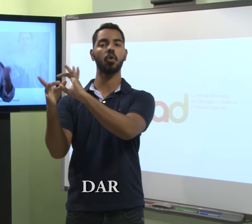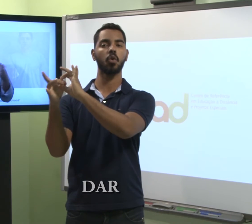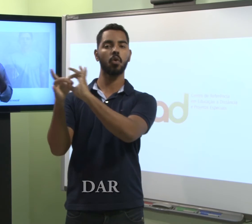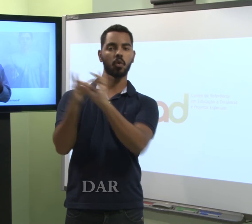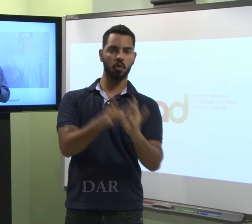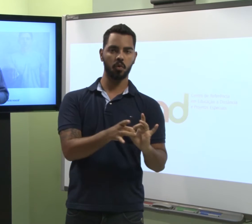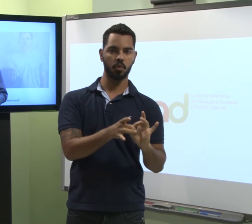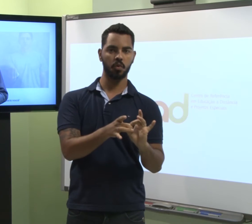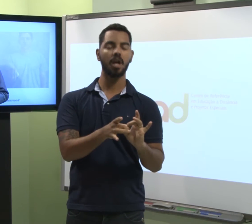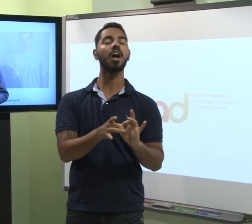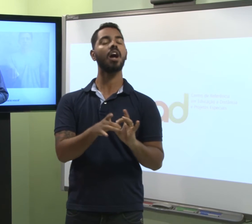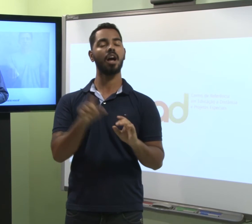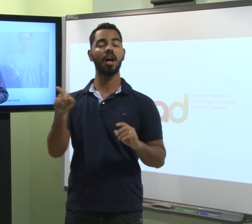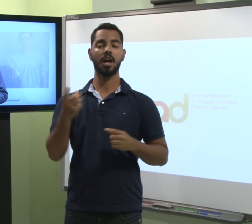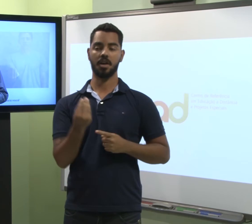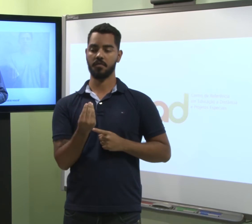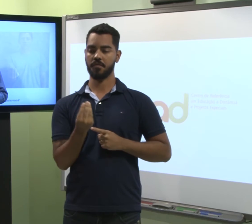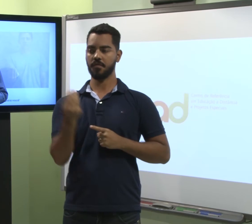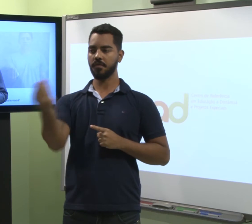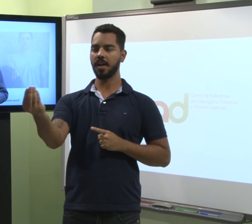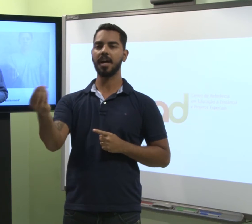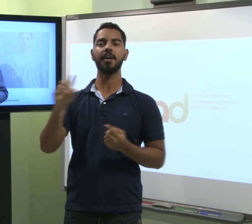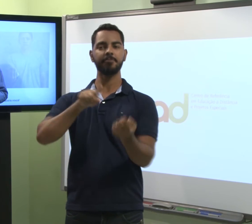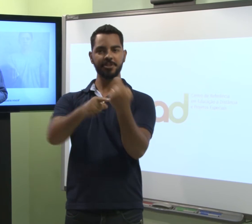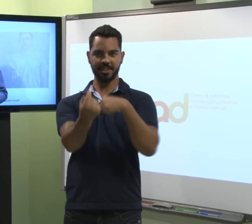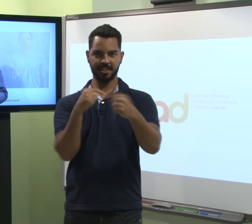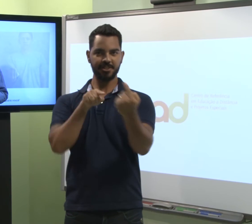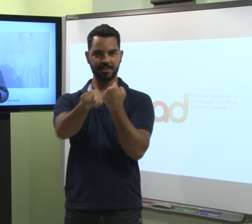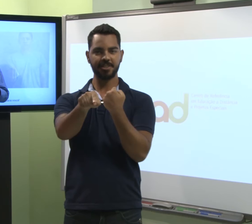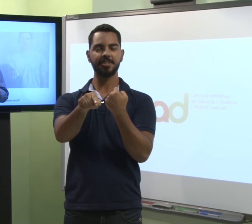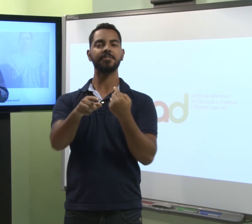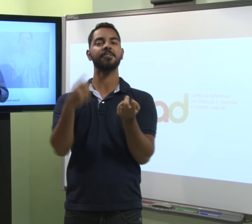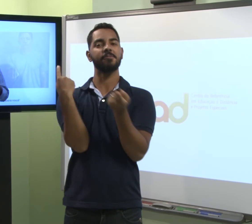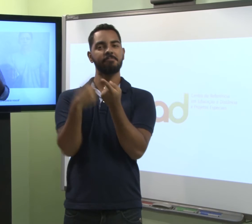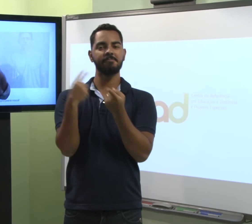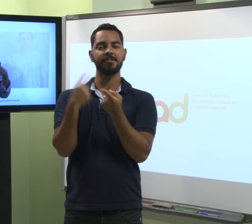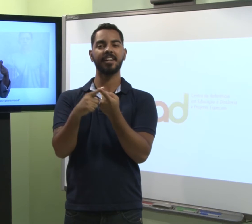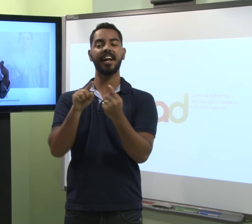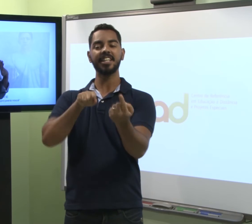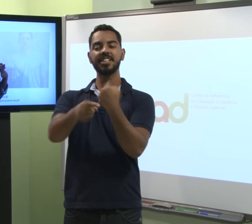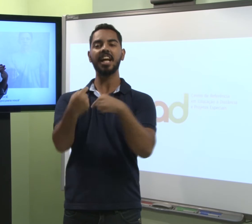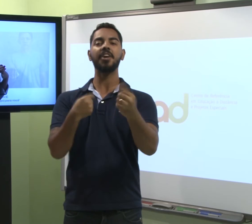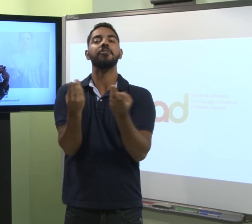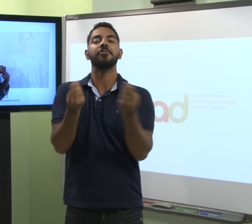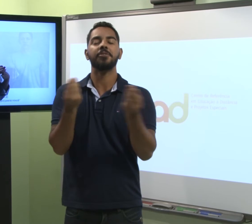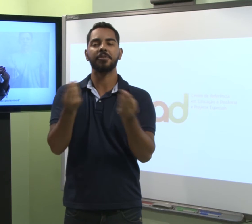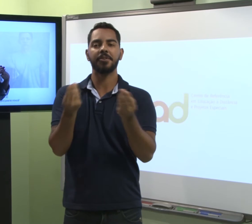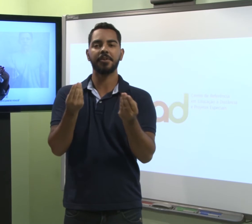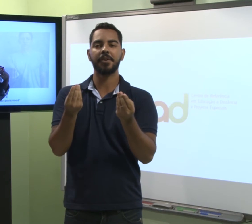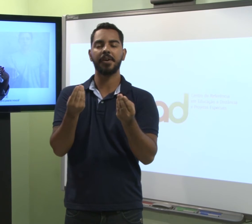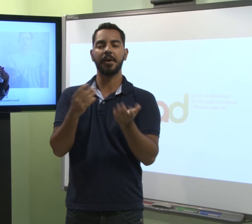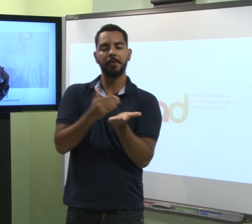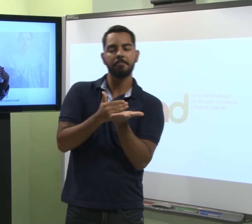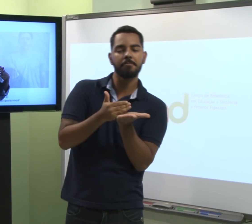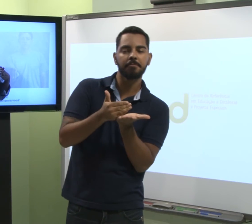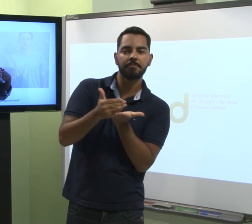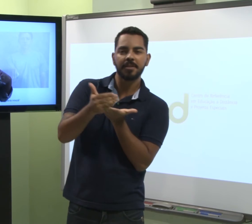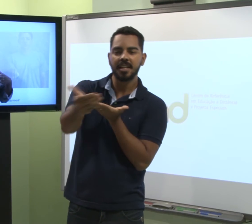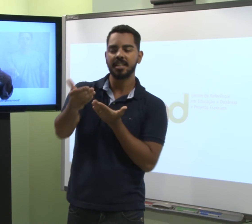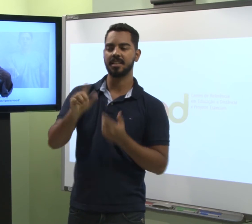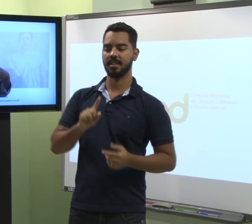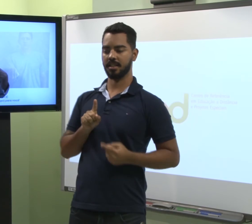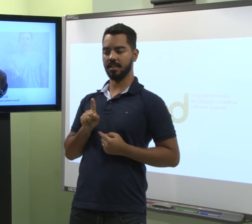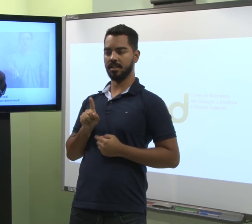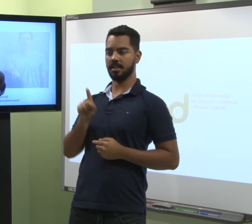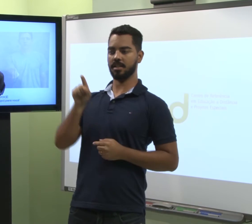verbo direcional, porque a direção do movimento demonstra o ponto inicial, que corresponde ao sujeito,